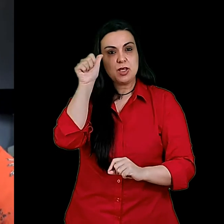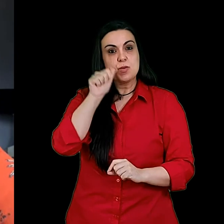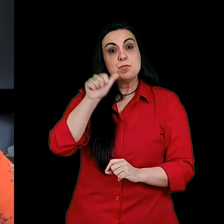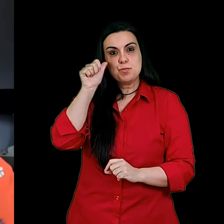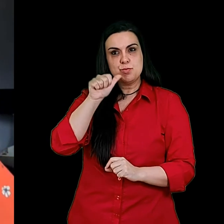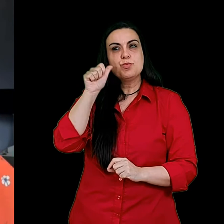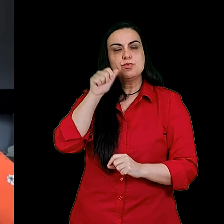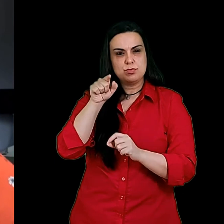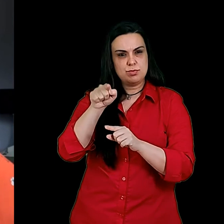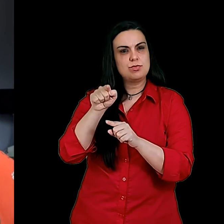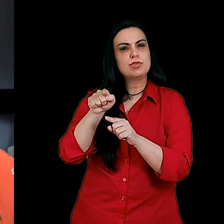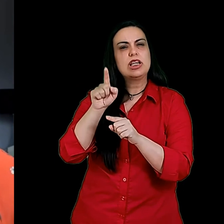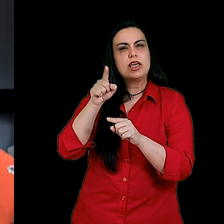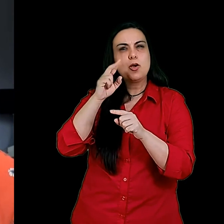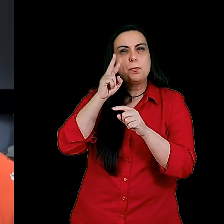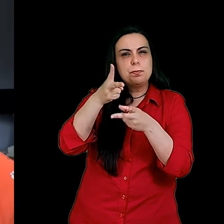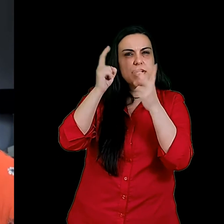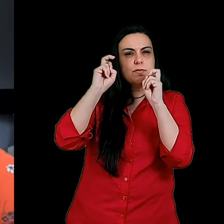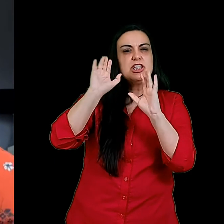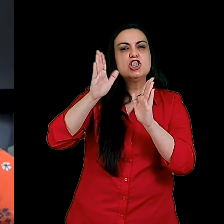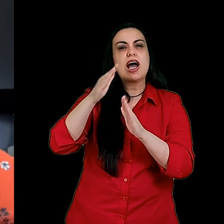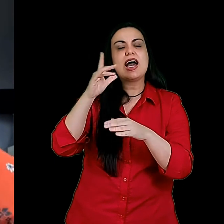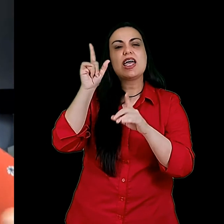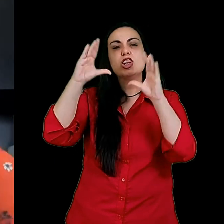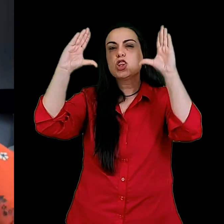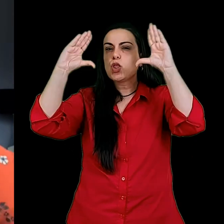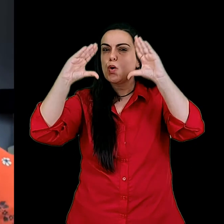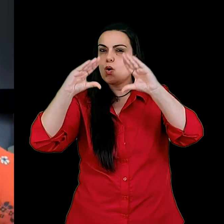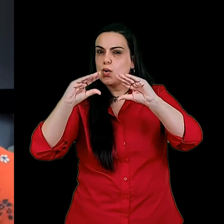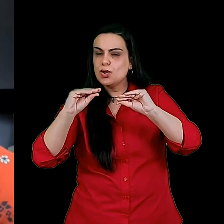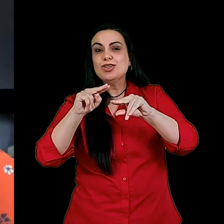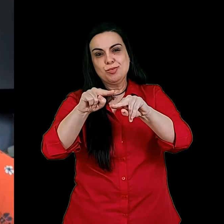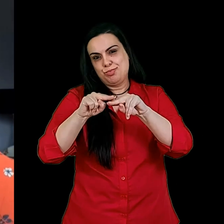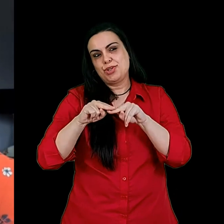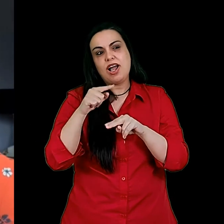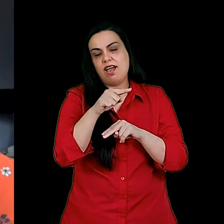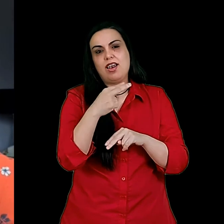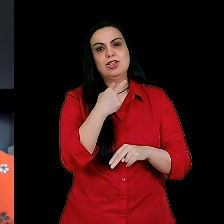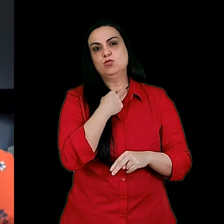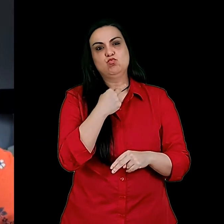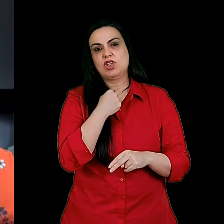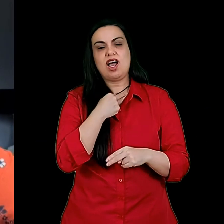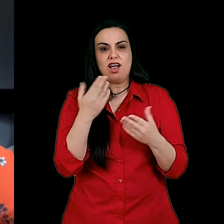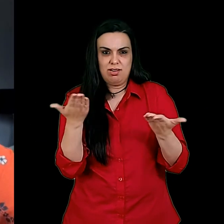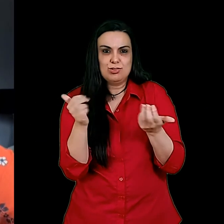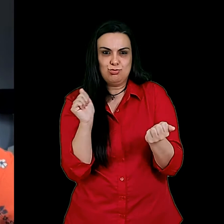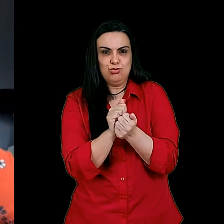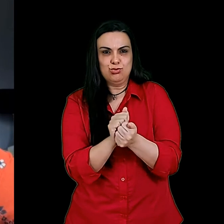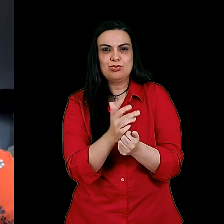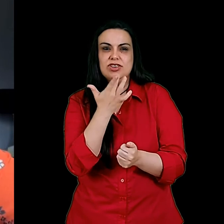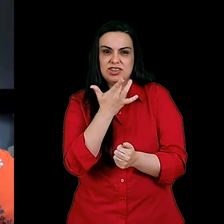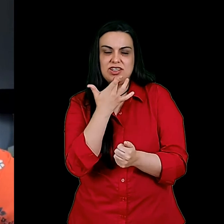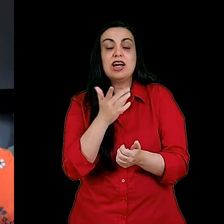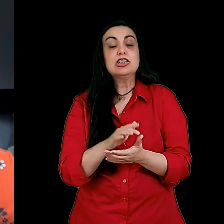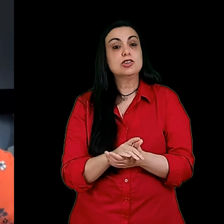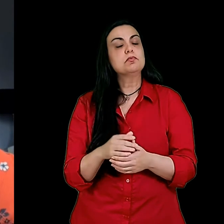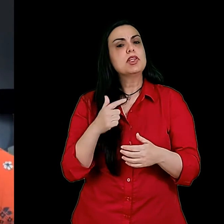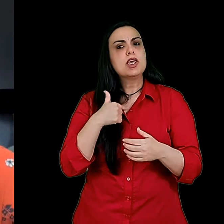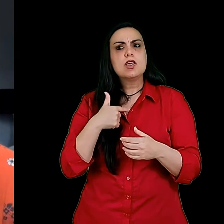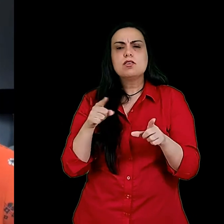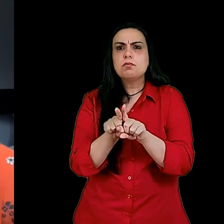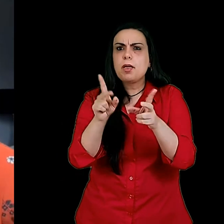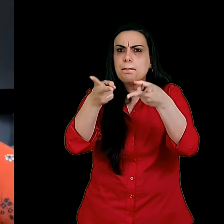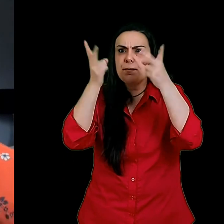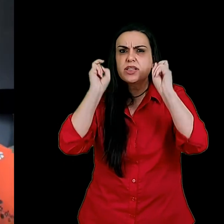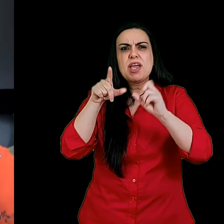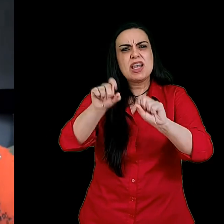ser ali começando a noite, né? O que prova que ela não tinha condições de assistir agora. E a segunda coisa que me chamou a